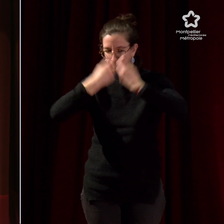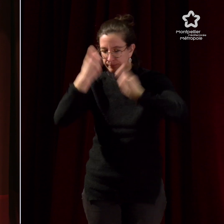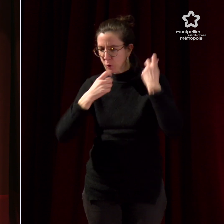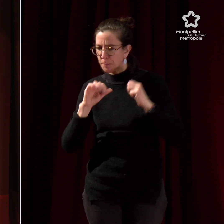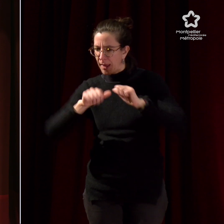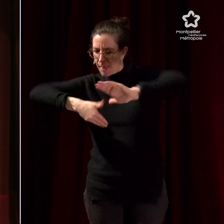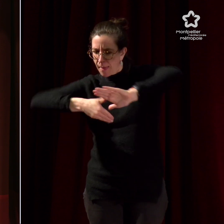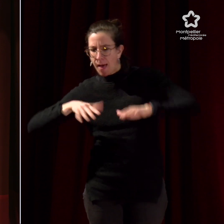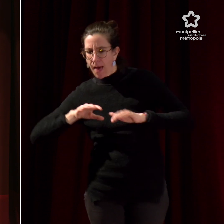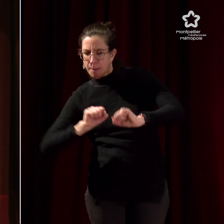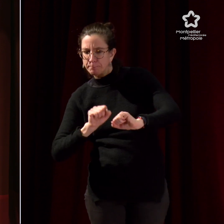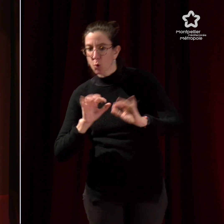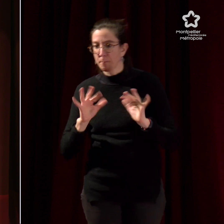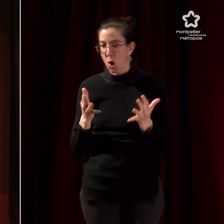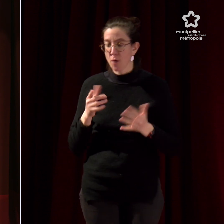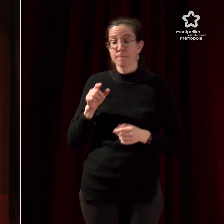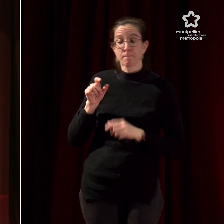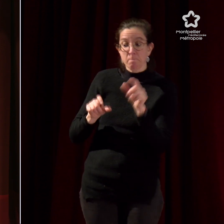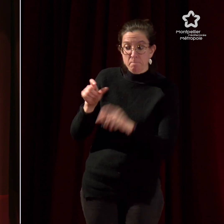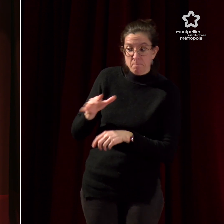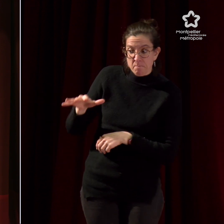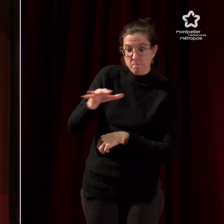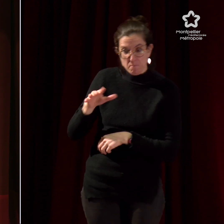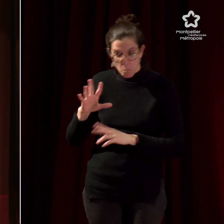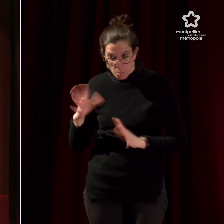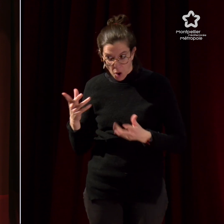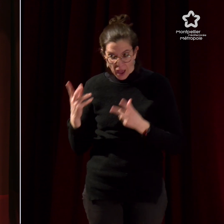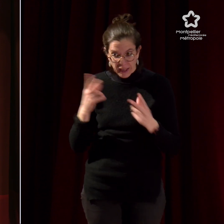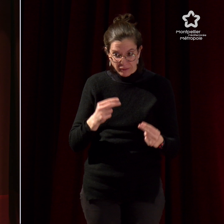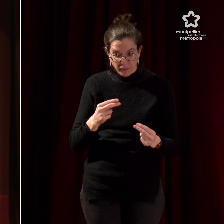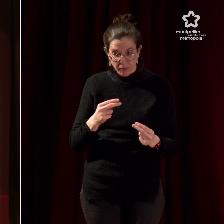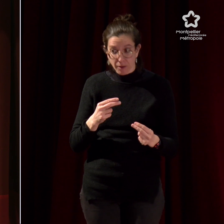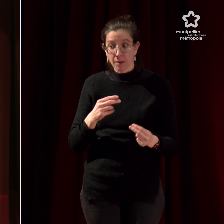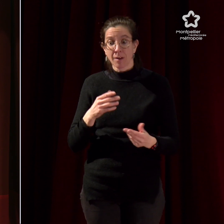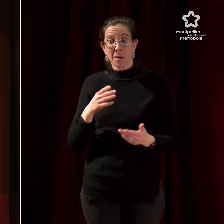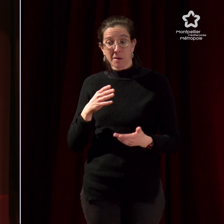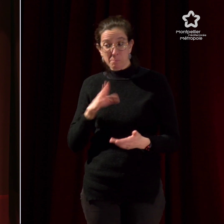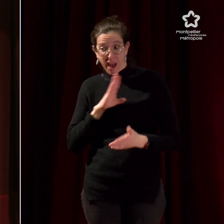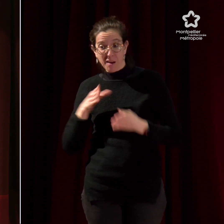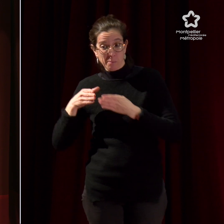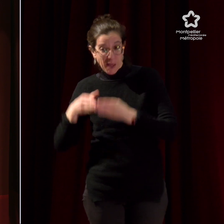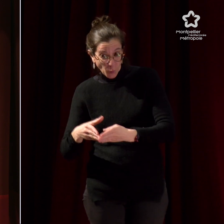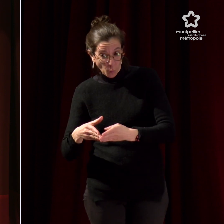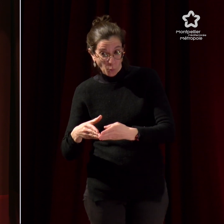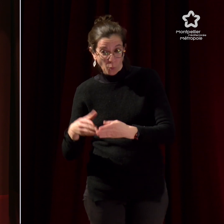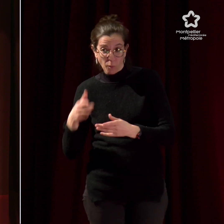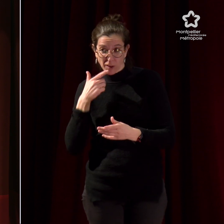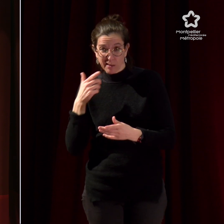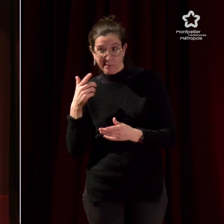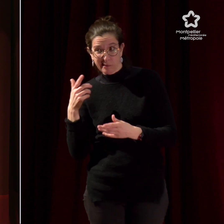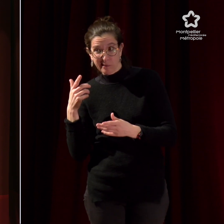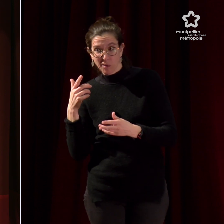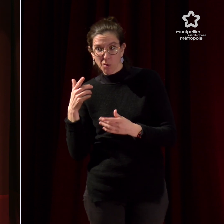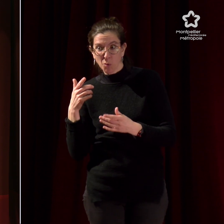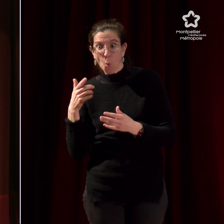de l'Amérique, c'est est-ce qu'ils ont colonisé par les côtes, ce qui expliquerait finalement une colonisation, je